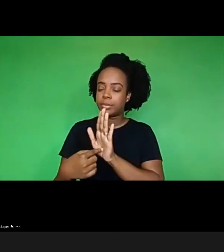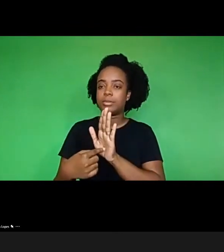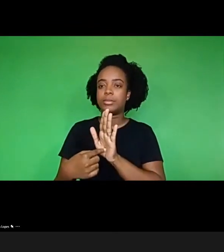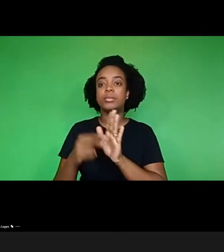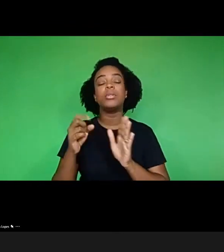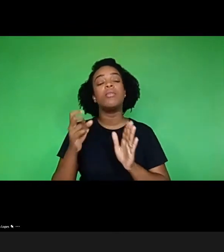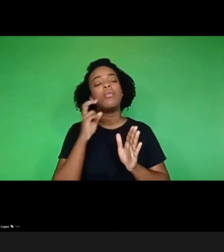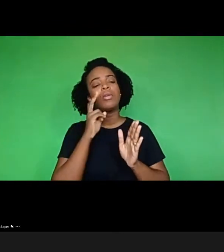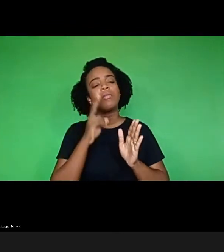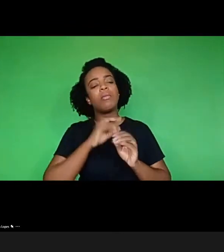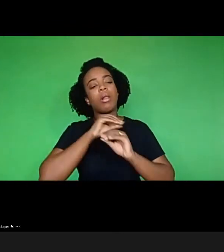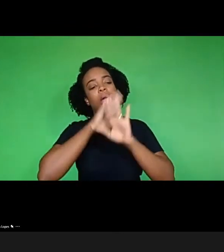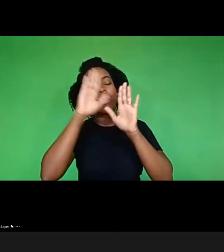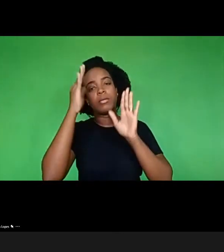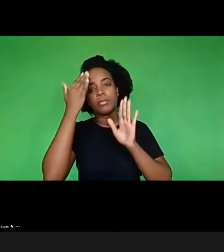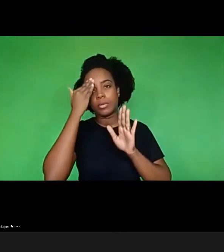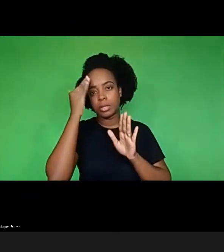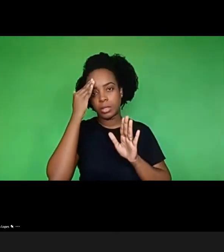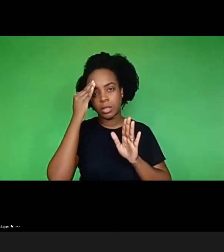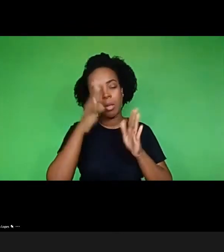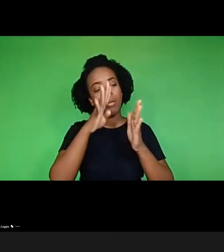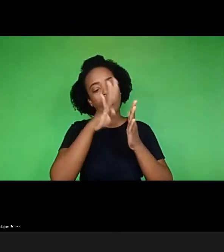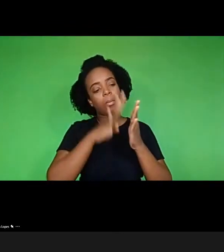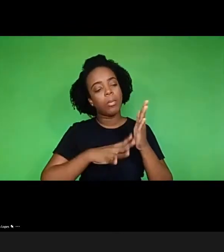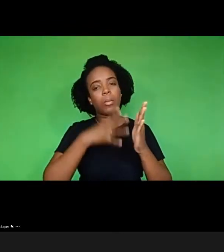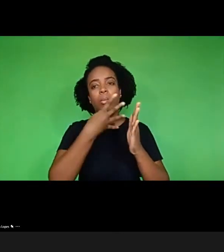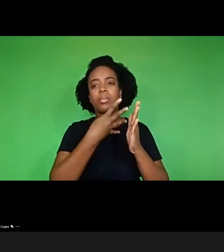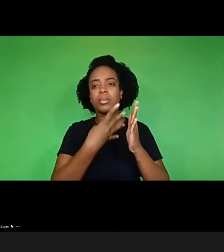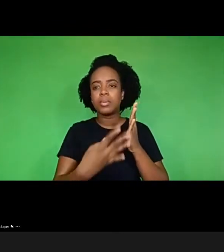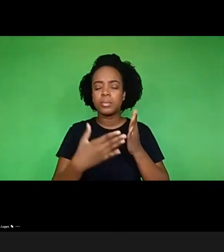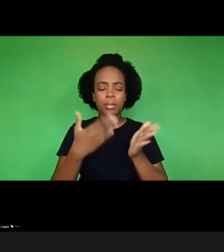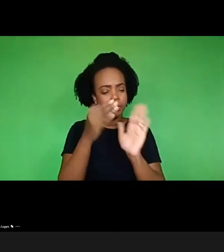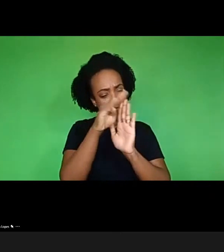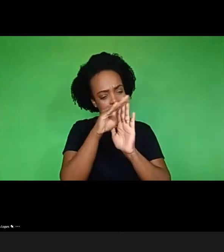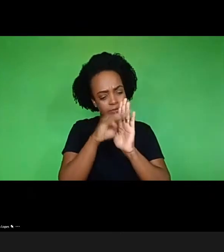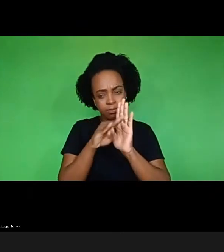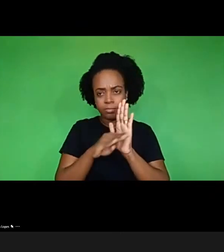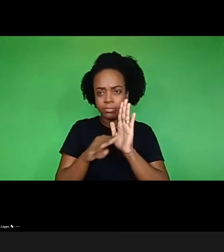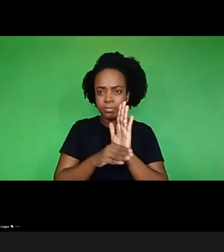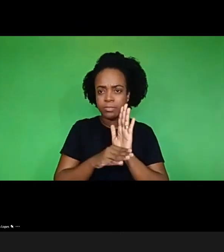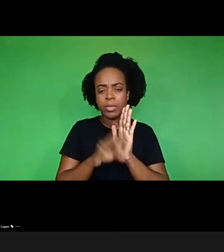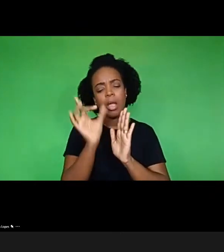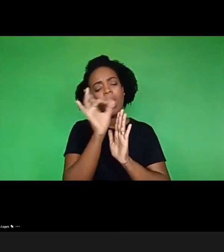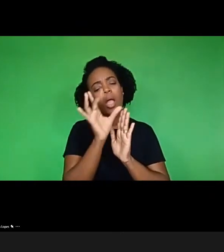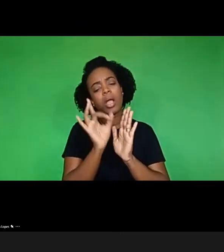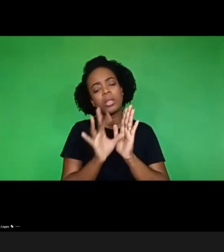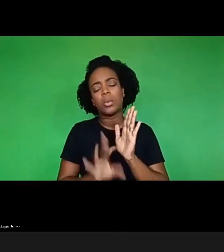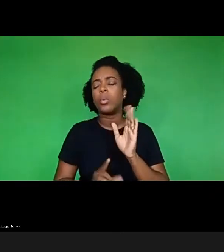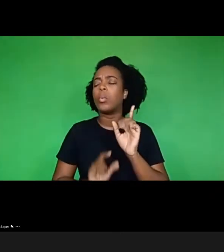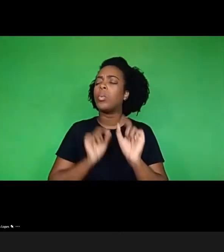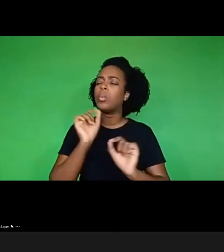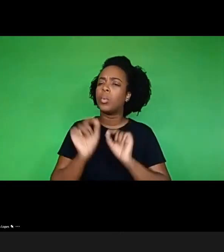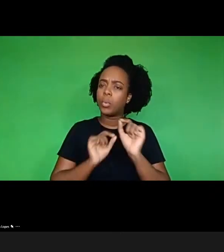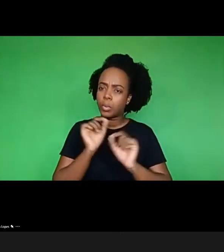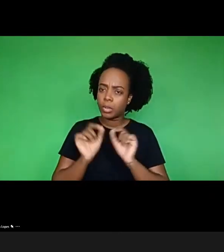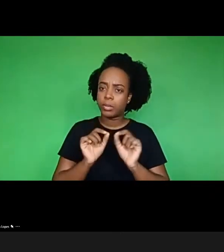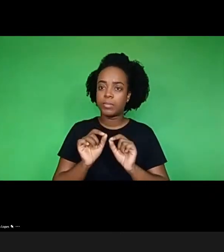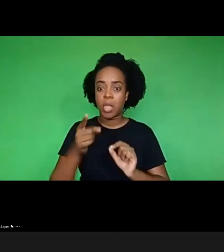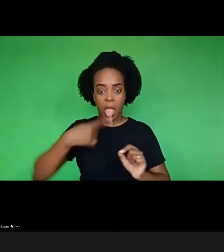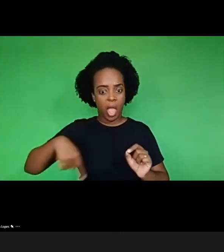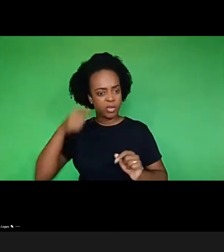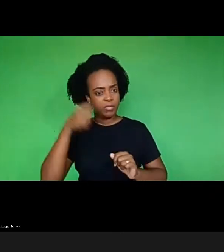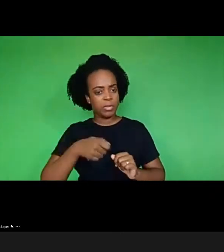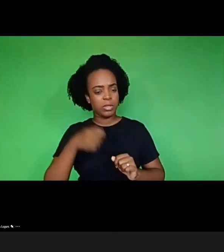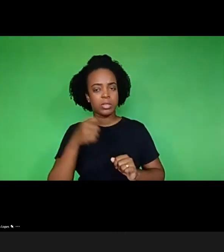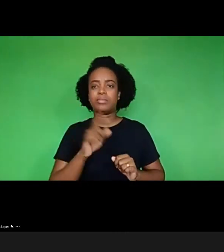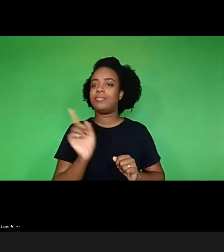de atividades, né? A gente não vai dizer o que cada professor vai fazer no seu conteúdo. Aí, o professor que vai